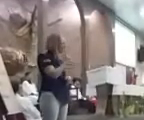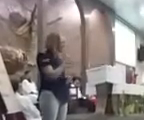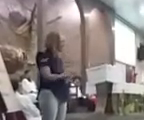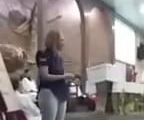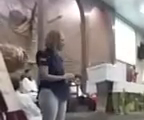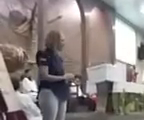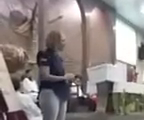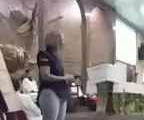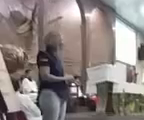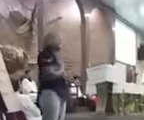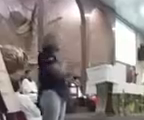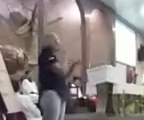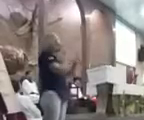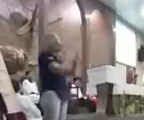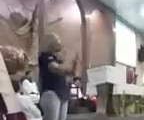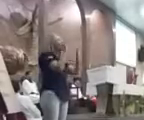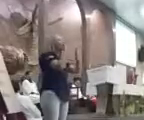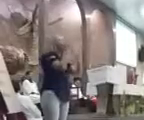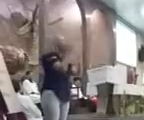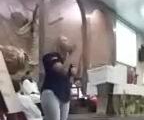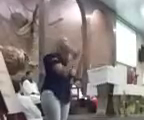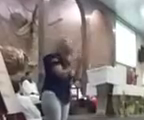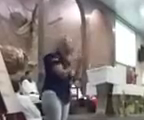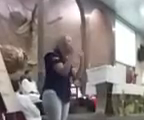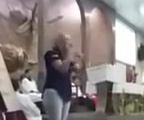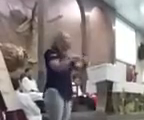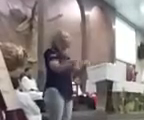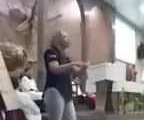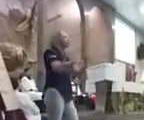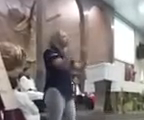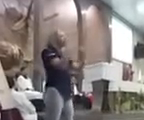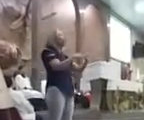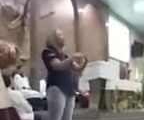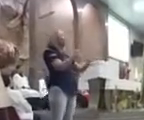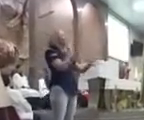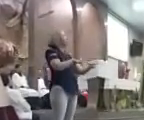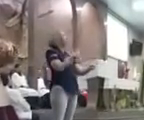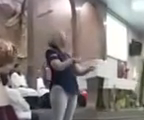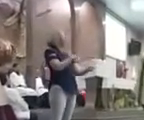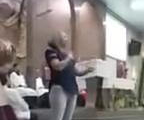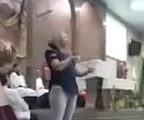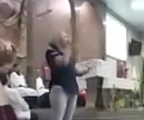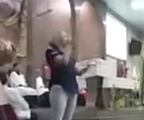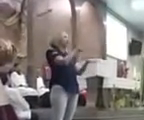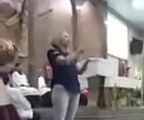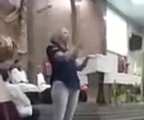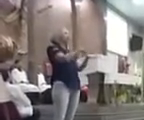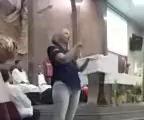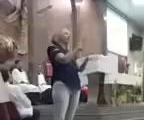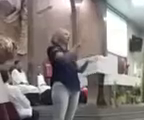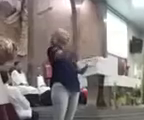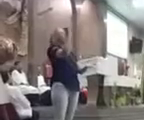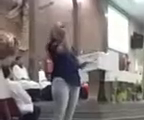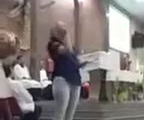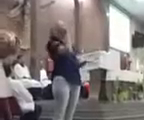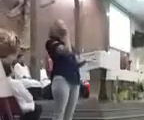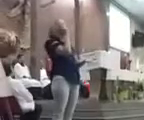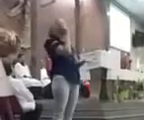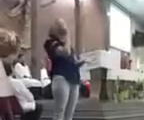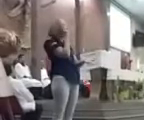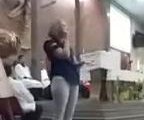este lugar de misericórdia, deve ser verdadeiramente uma experiência